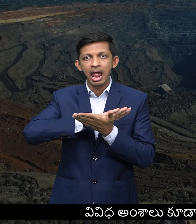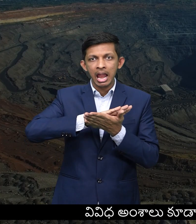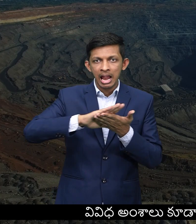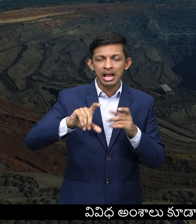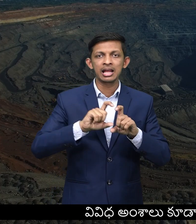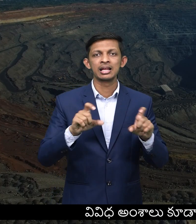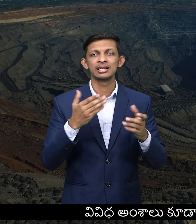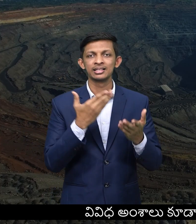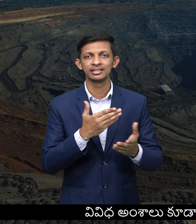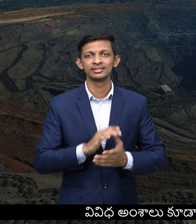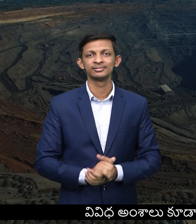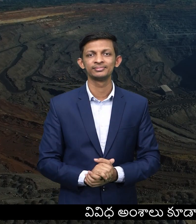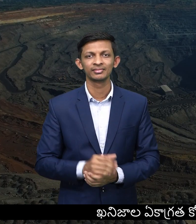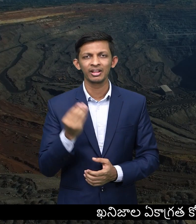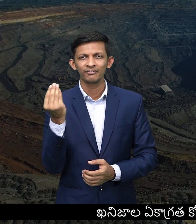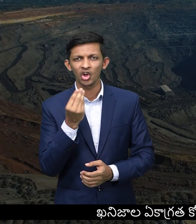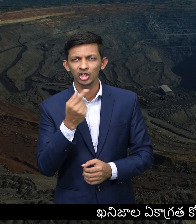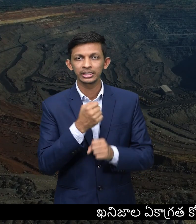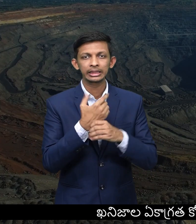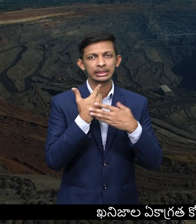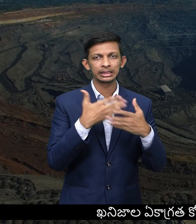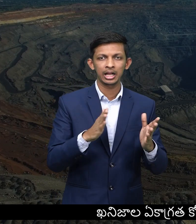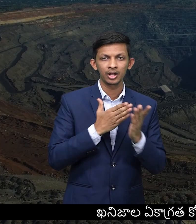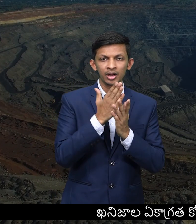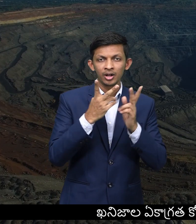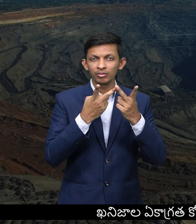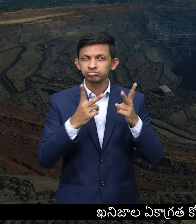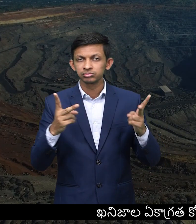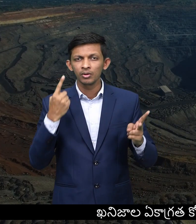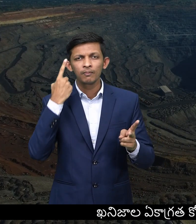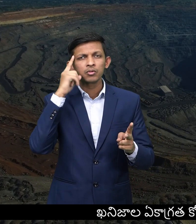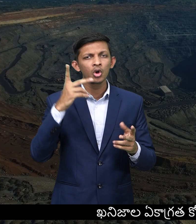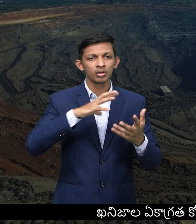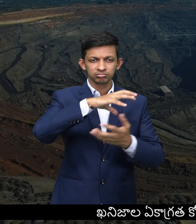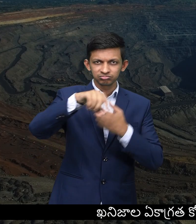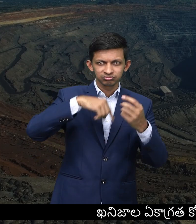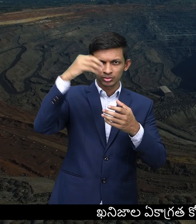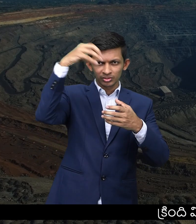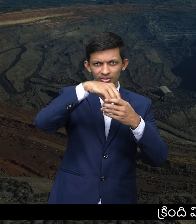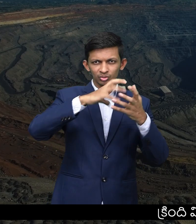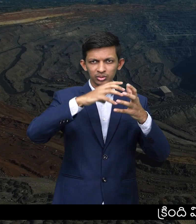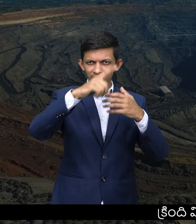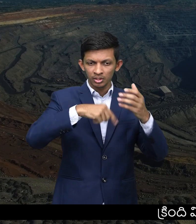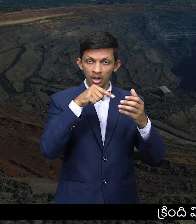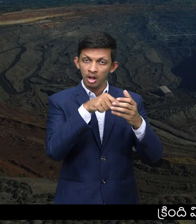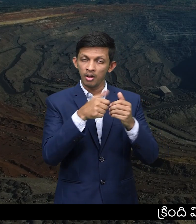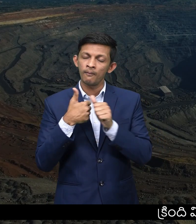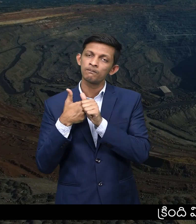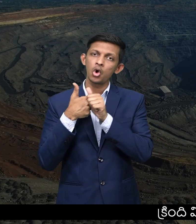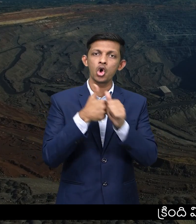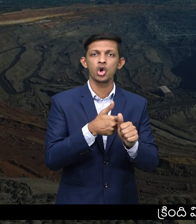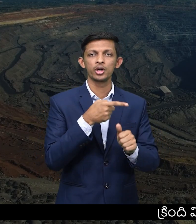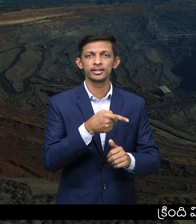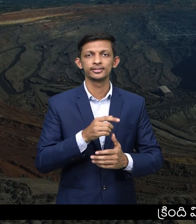పరిగణనలోకి తీసుకోబడతాయి. ఖనిజాల ఏకాగ్రత కోసం కొన్ని సాధారణ పద్ధతులు క్రింది విధంగా ఉన్నాయి.